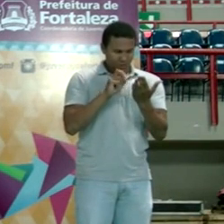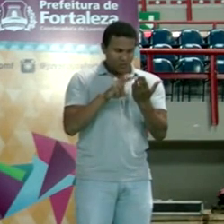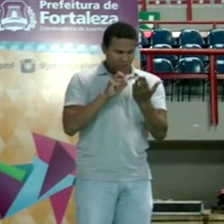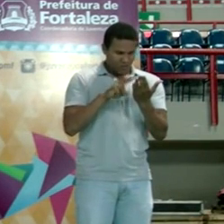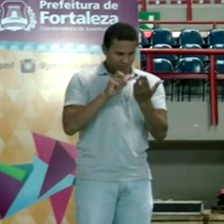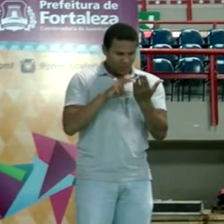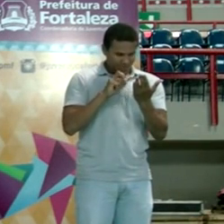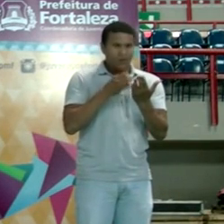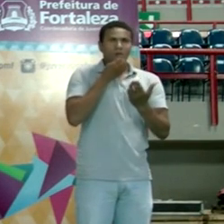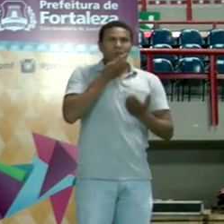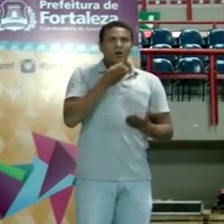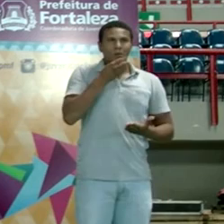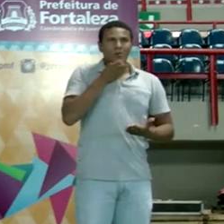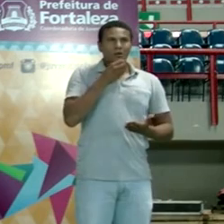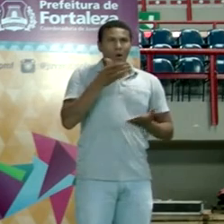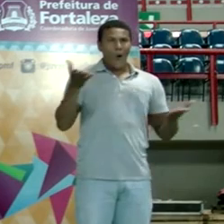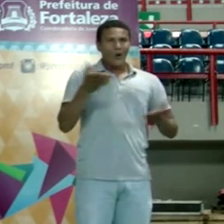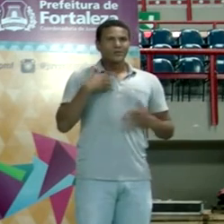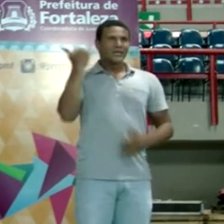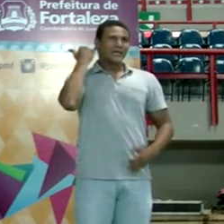não? Diz o tempo todo que o governo é bom.